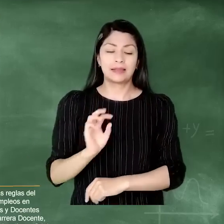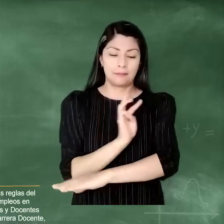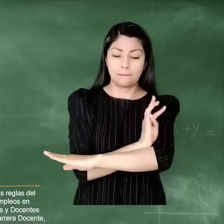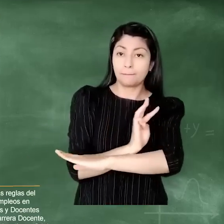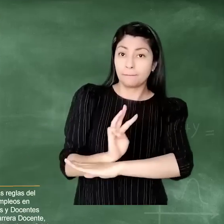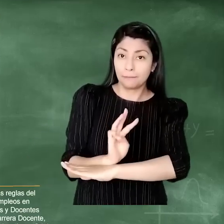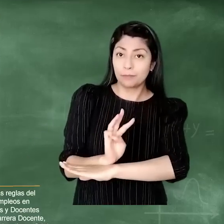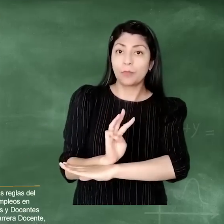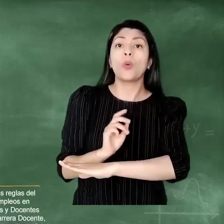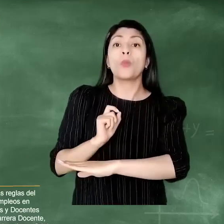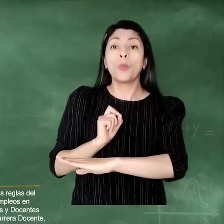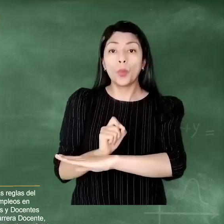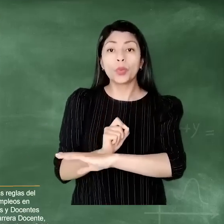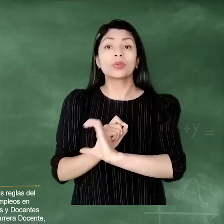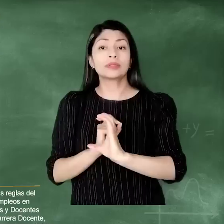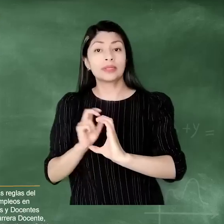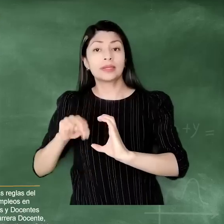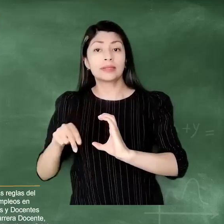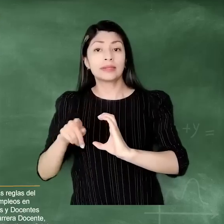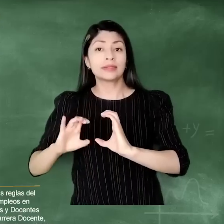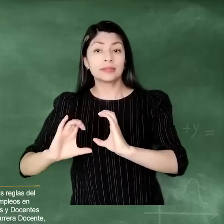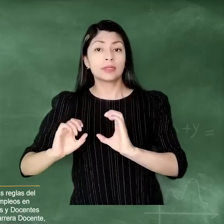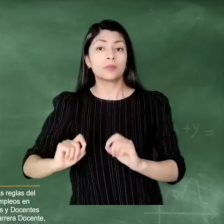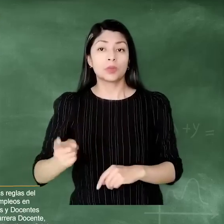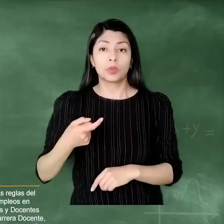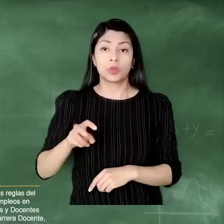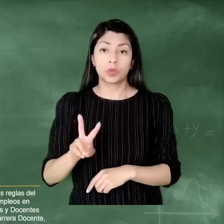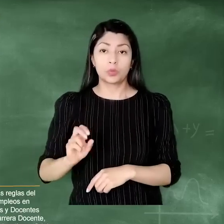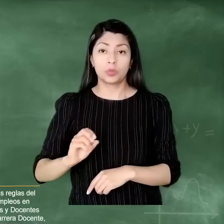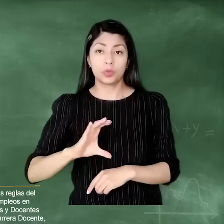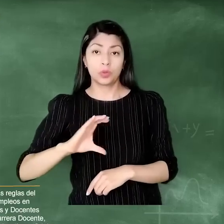CNSC, en la página web